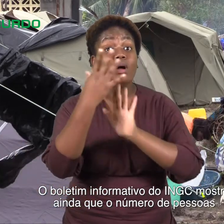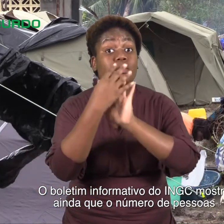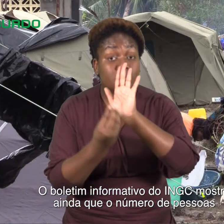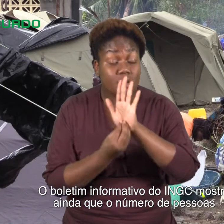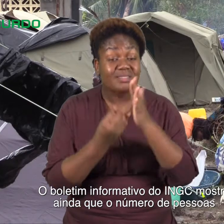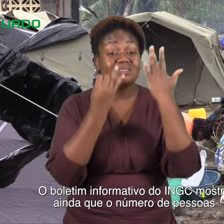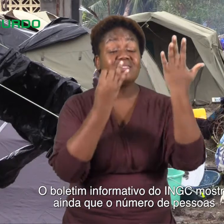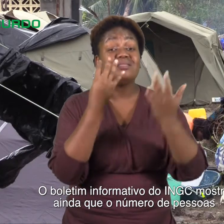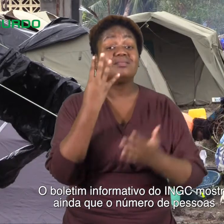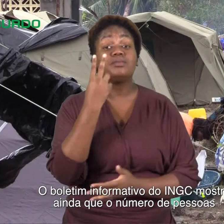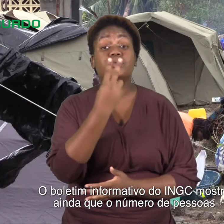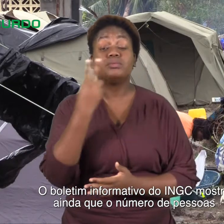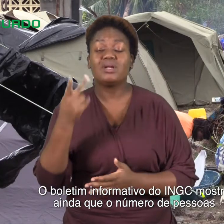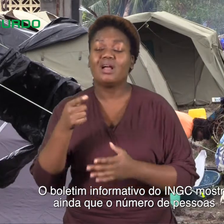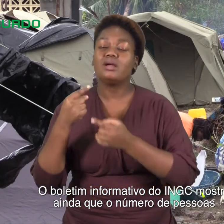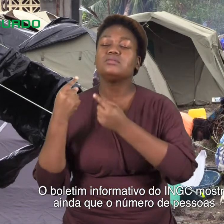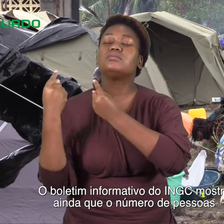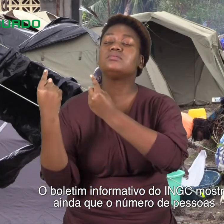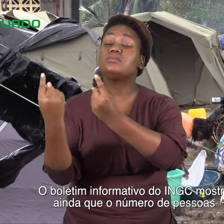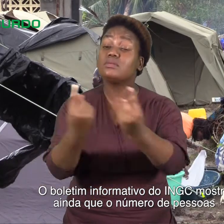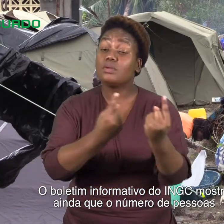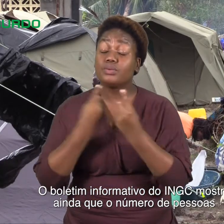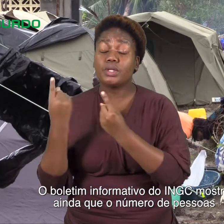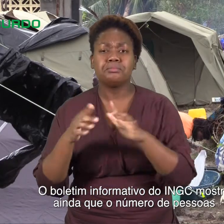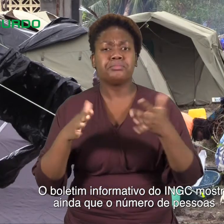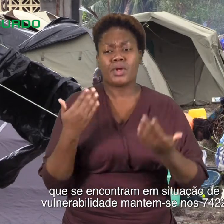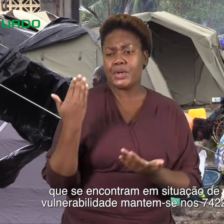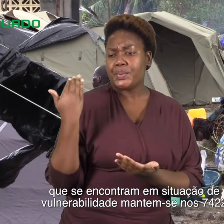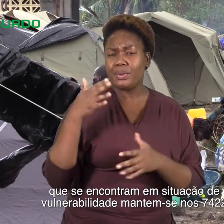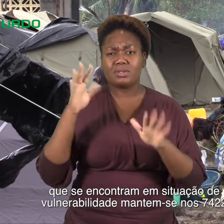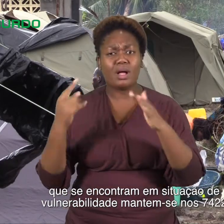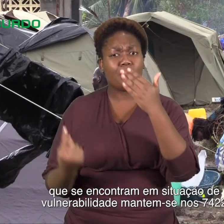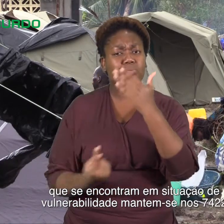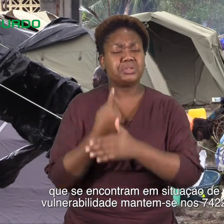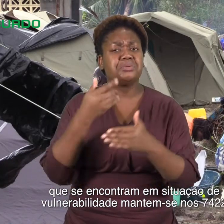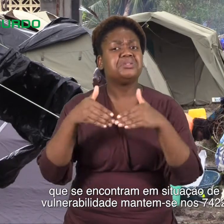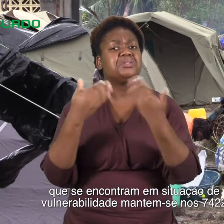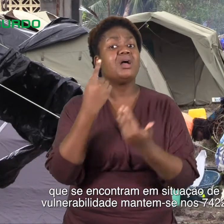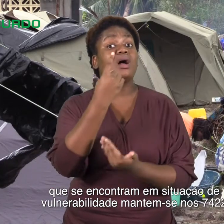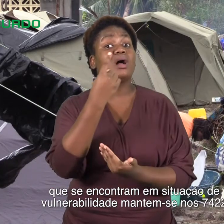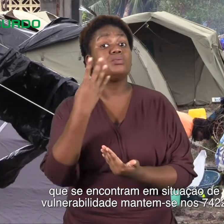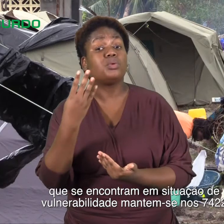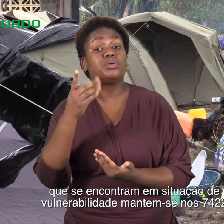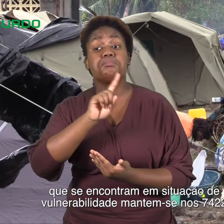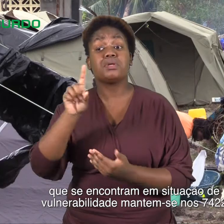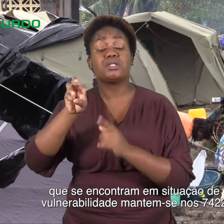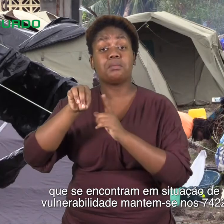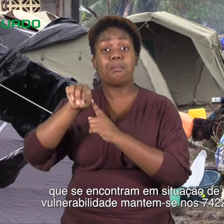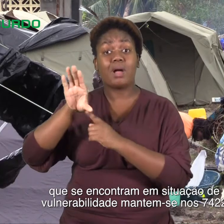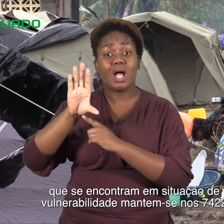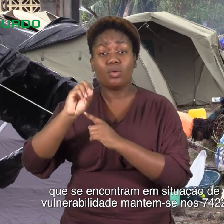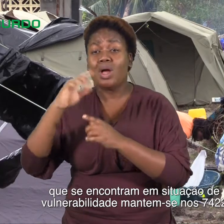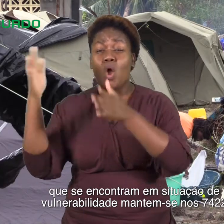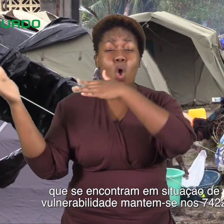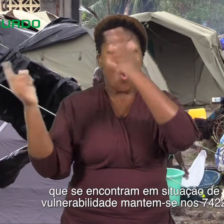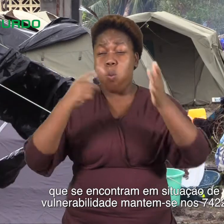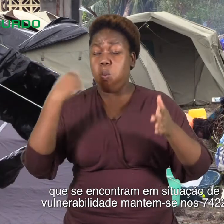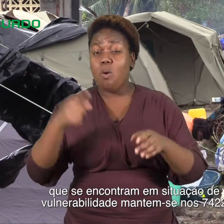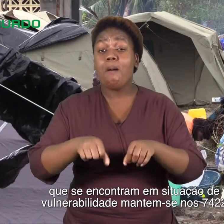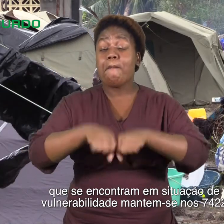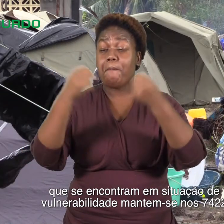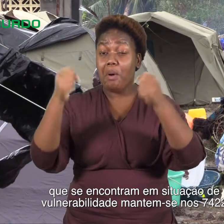Boletim Informativo do NGC mostra ainda que o número de pessoas que se encontram em situação de vulnerabilidade mantém-se no